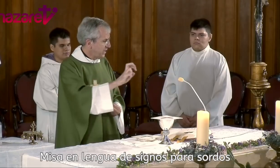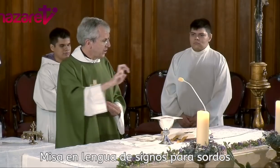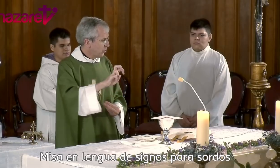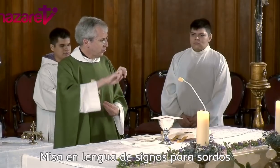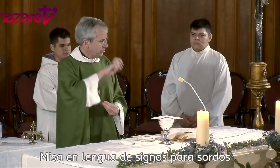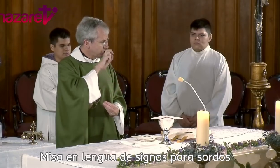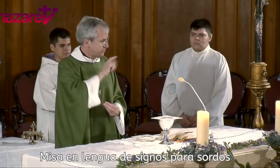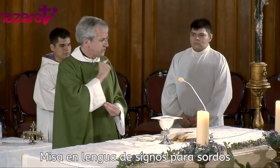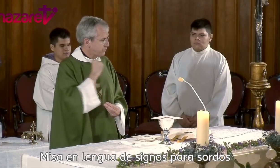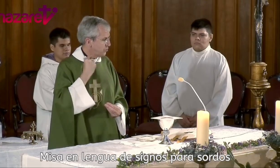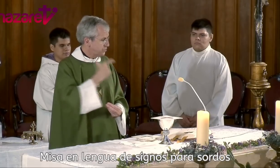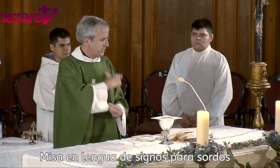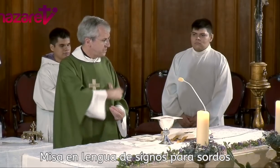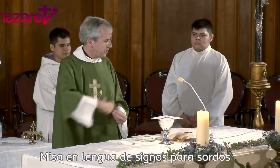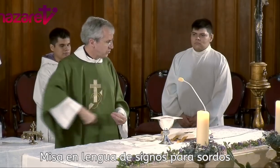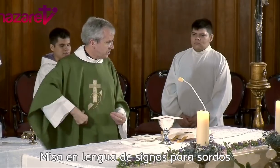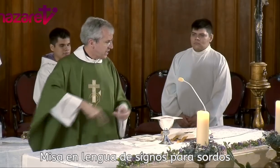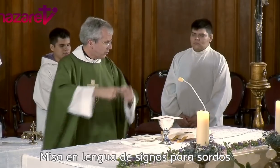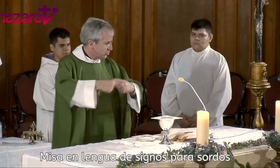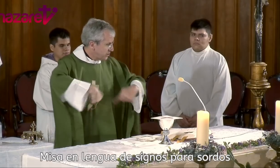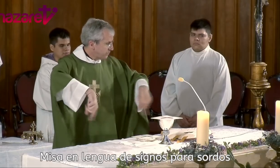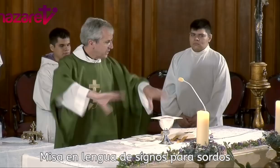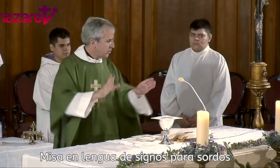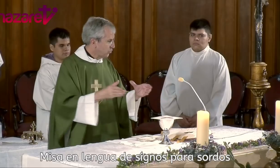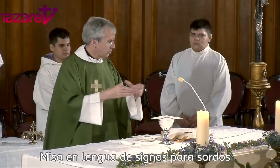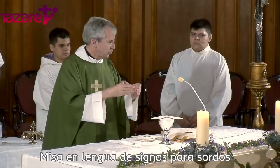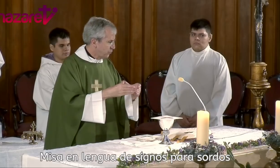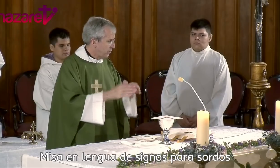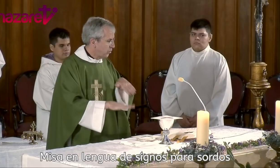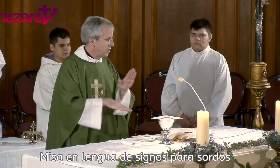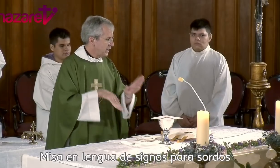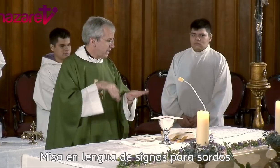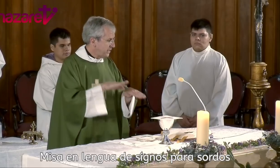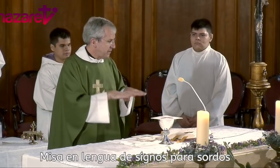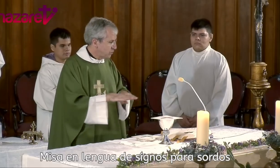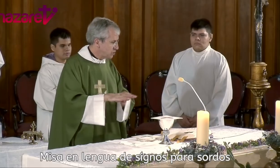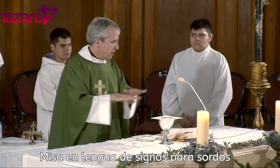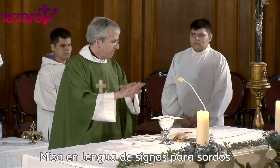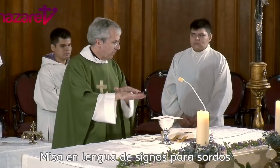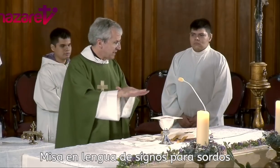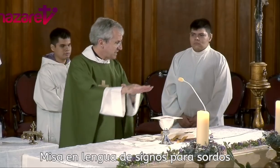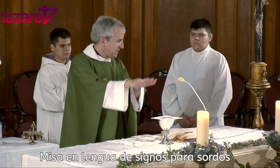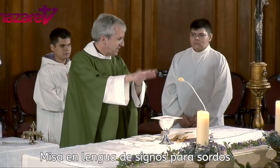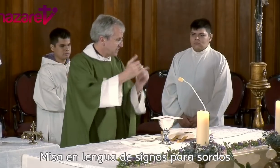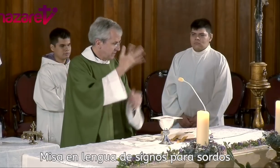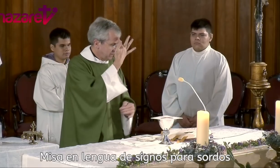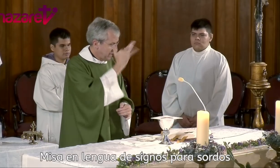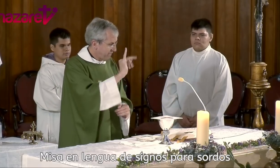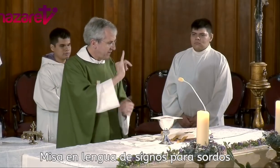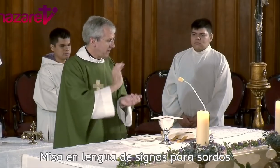con todos los obispos, presbíteros y diáconos, y con todo tu pueblo, caminemos por las sendas de la fe y